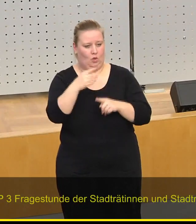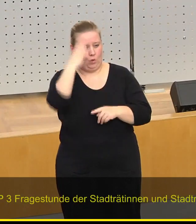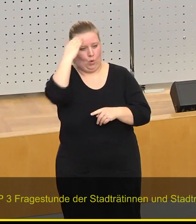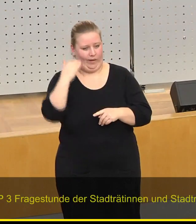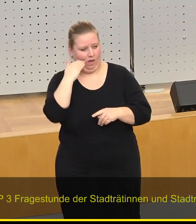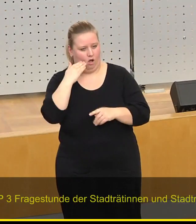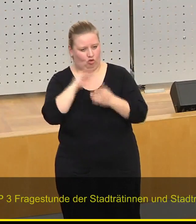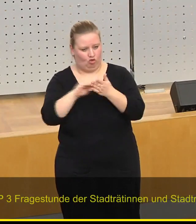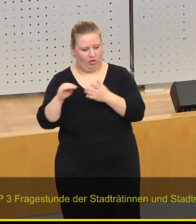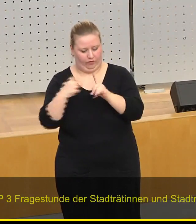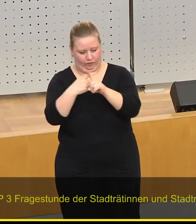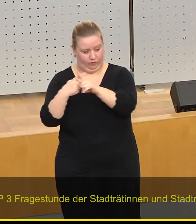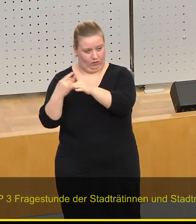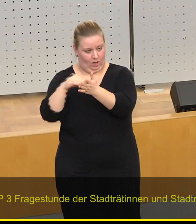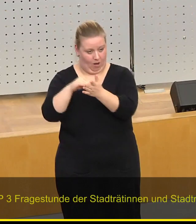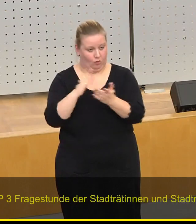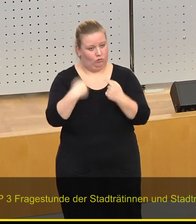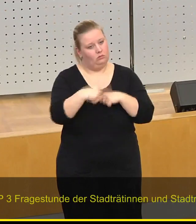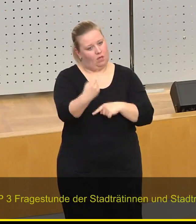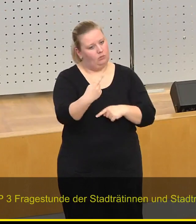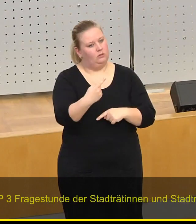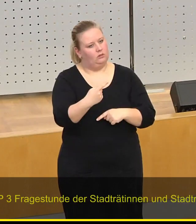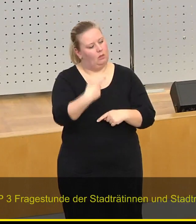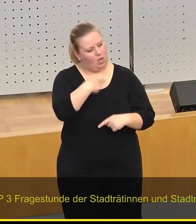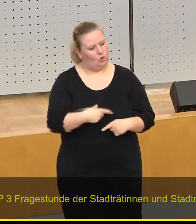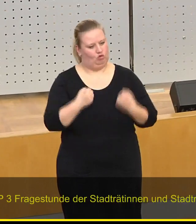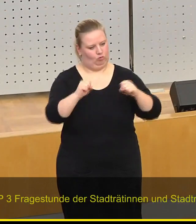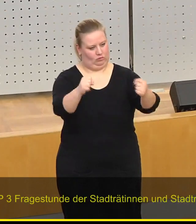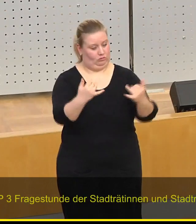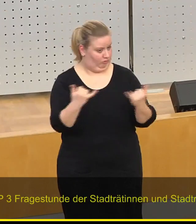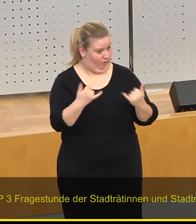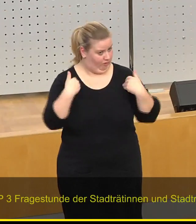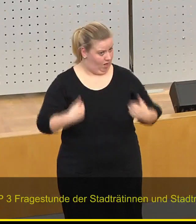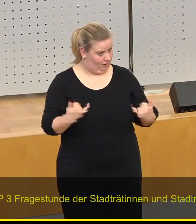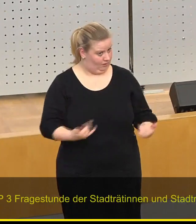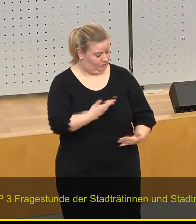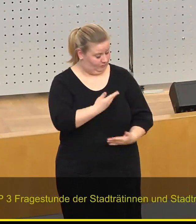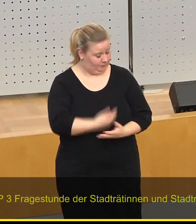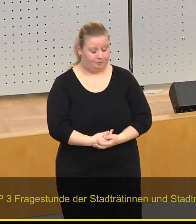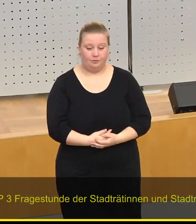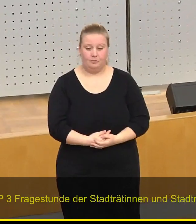genannt ist und für deren Einrichtung Sie ganz persönlich sich stark gemacht haben?